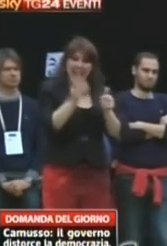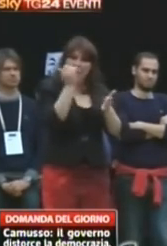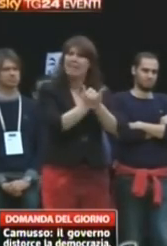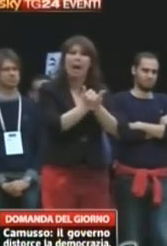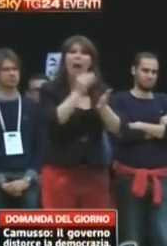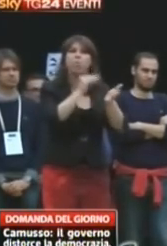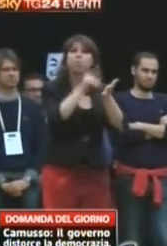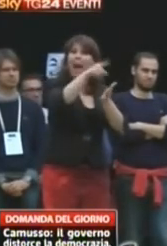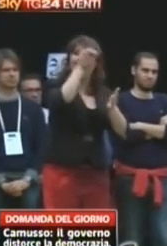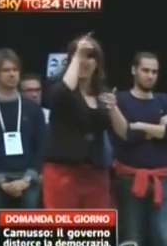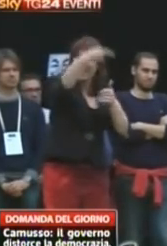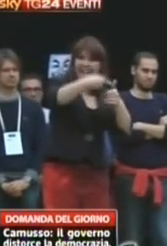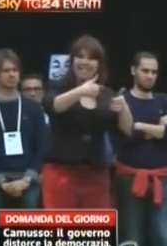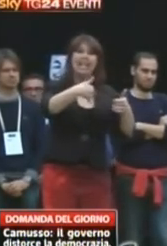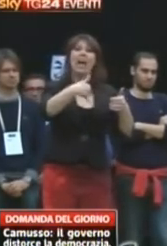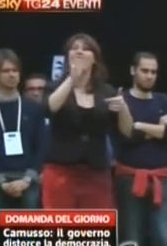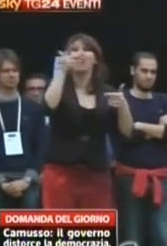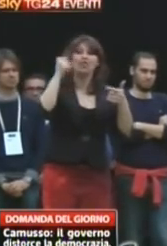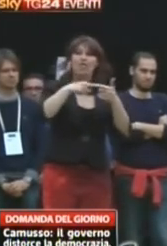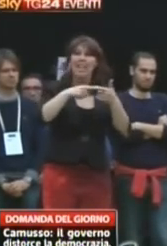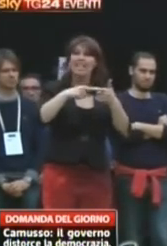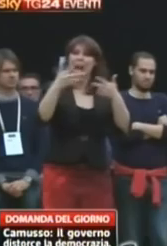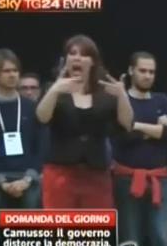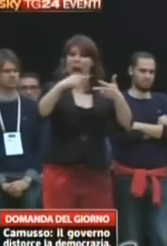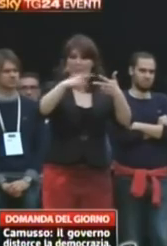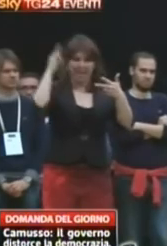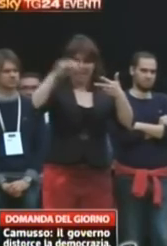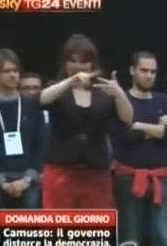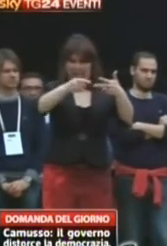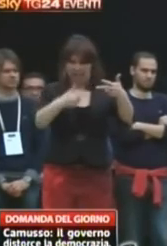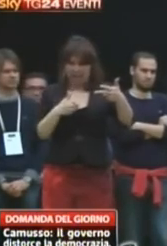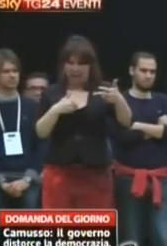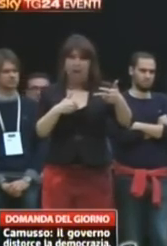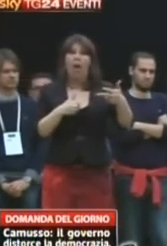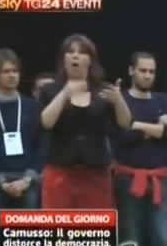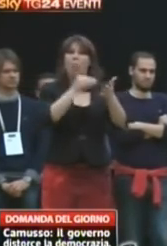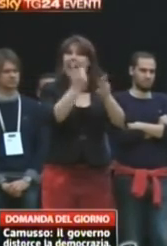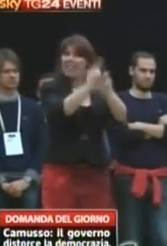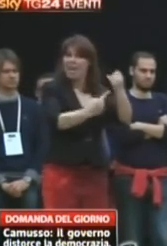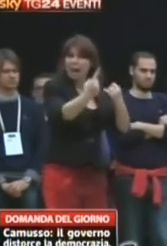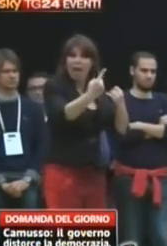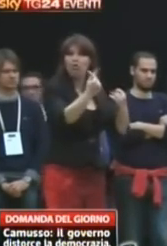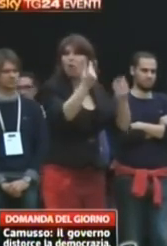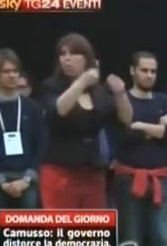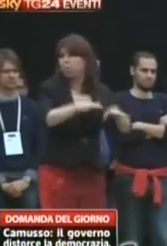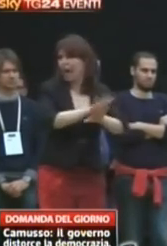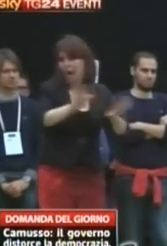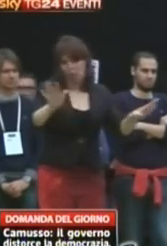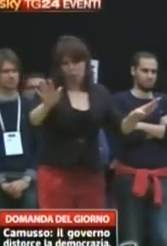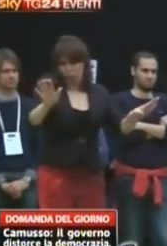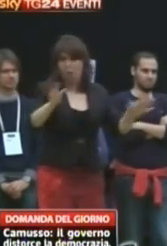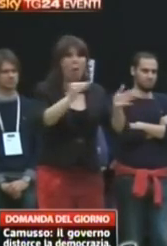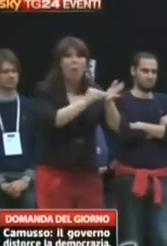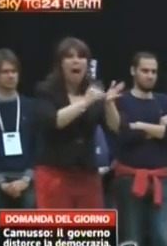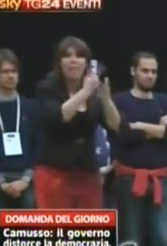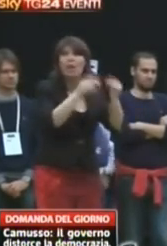banche tedesche, francesi e anglo-americane. Le banche dicono: se fallisce non prendiamo più una lira. Non si può far fallire,